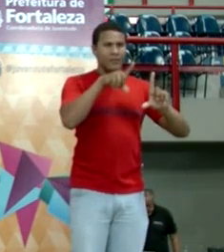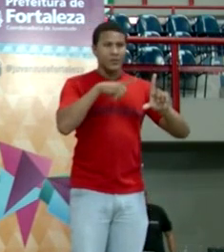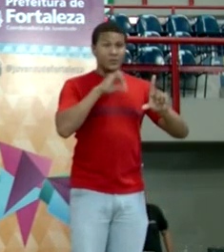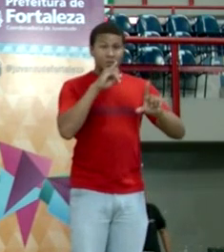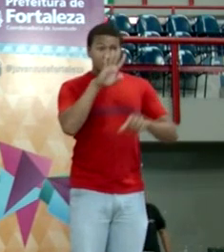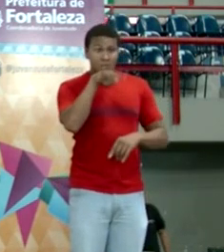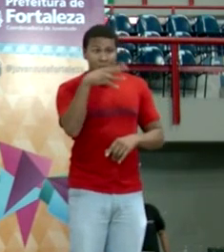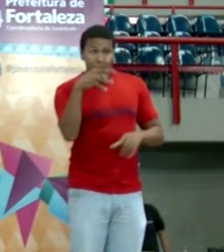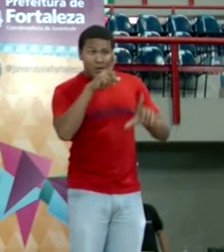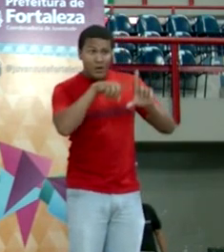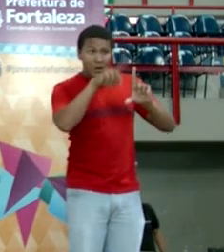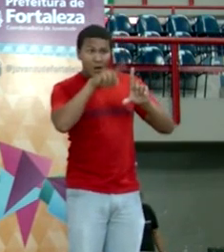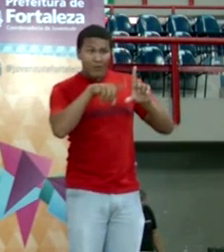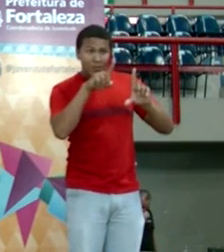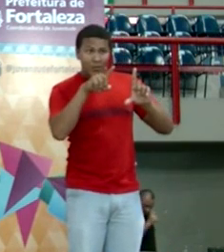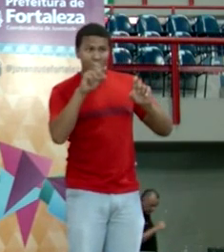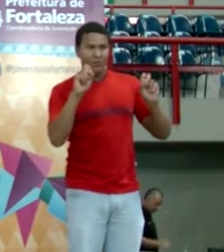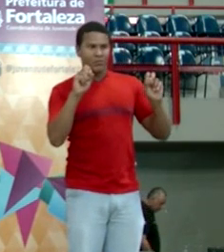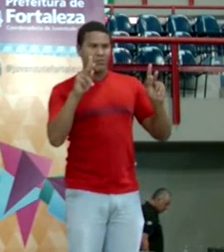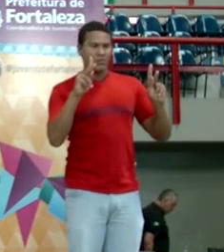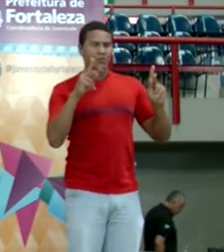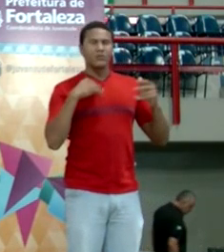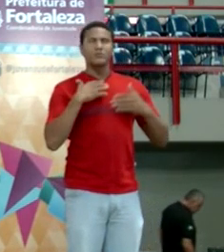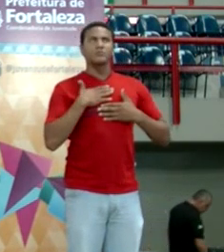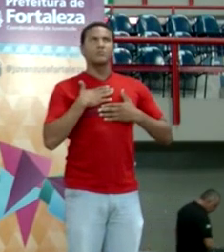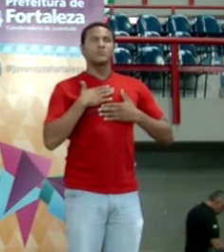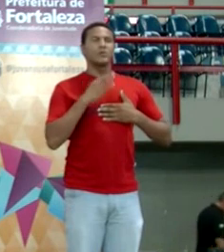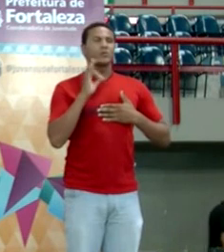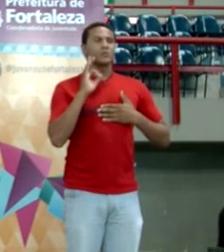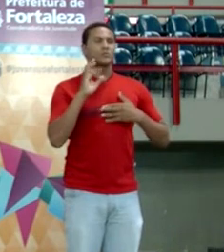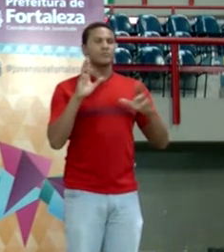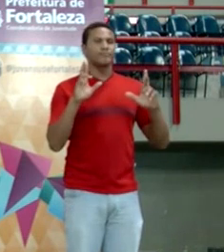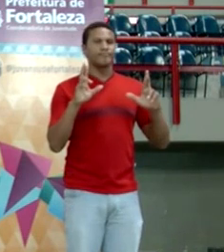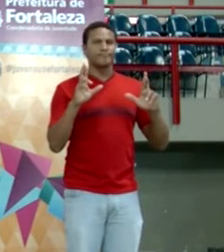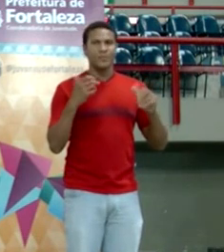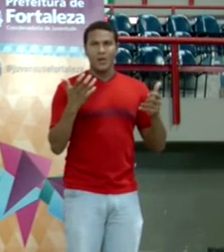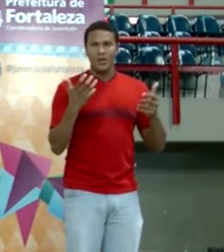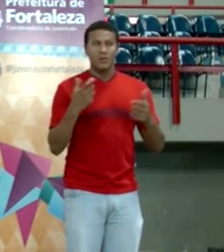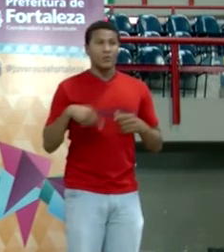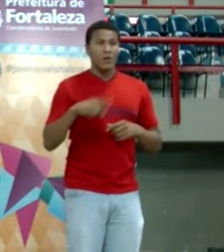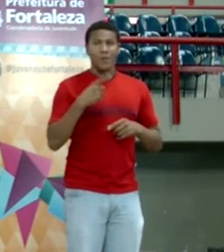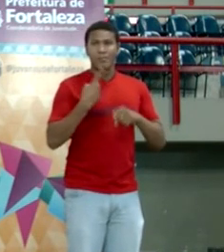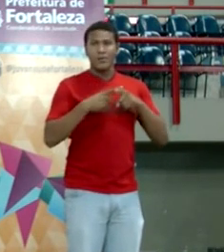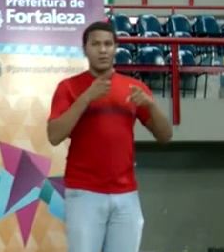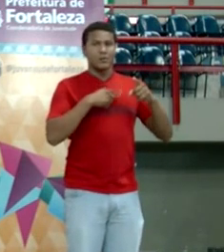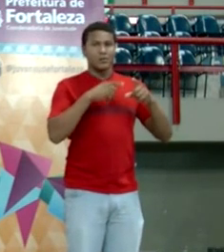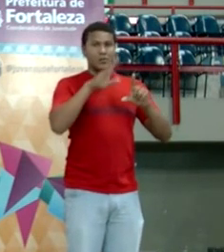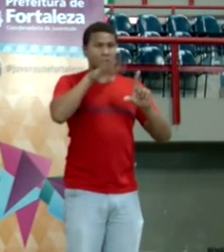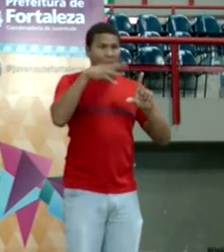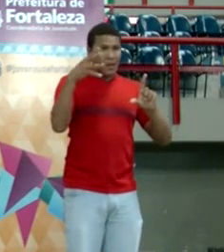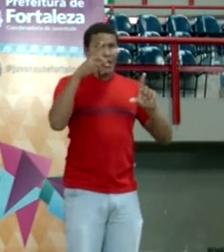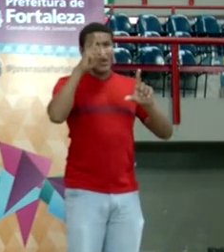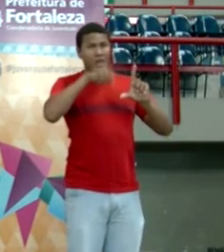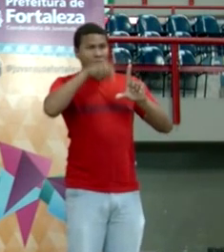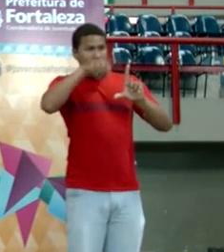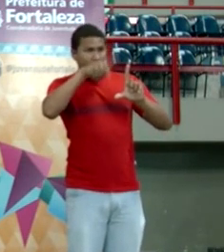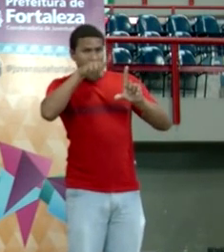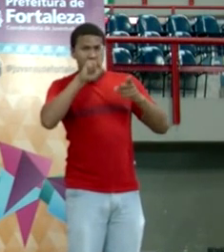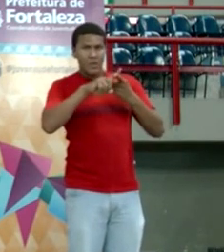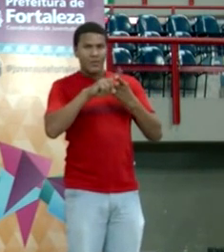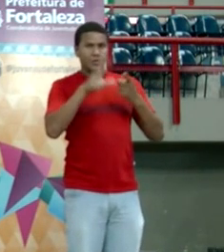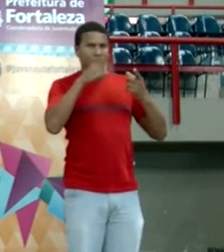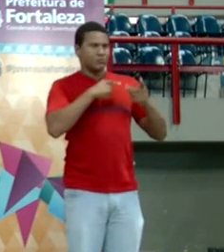cair tabela e gráfico, é o que a gente mais deseja, né? Porque é só pela tabela e pelo gráfico você já vai desenrolando. Vou